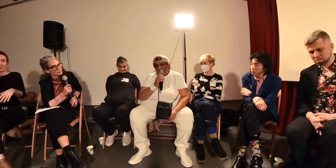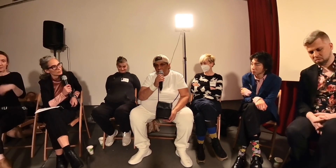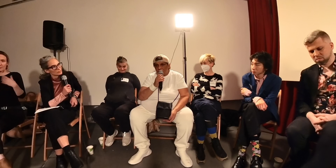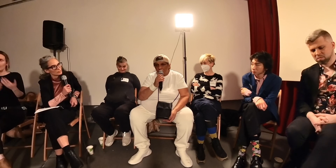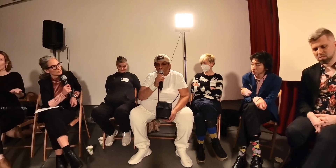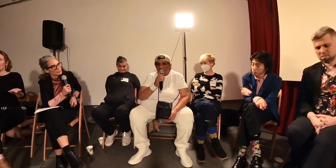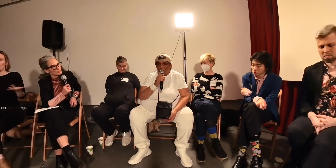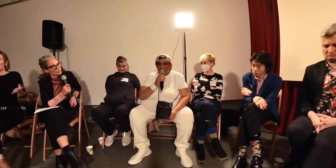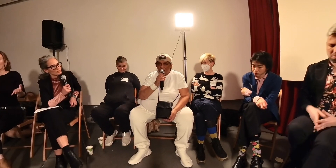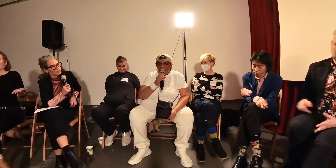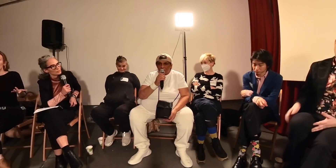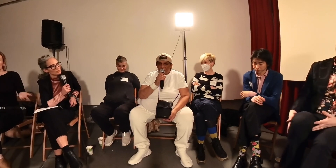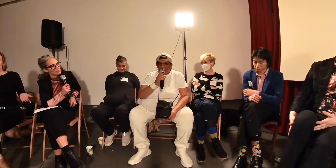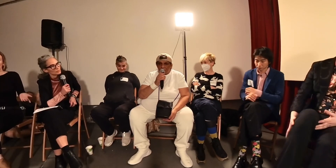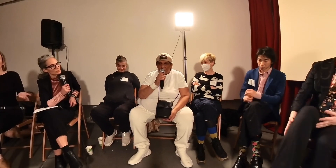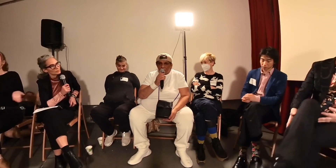jsem chodila